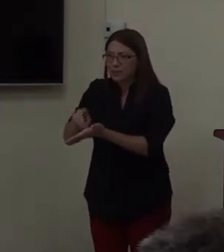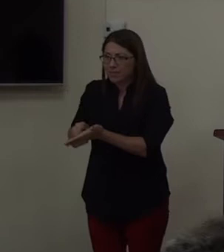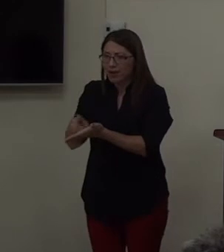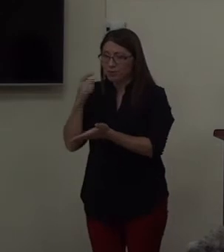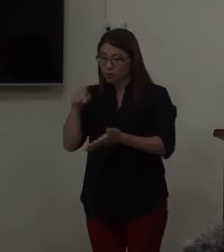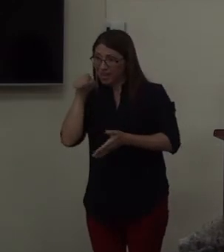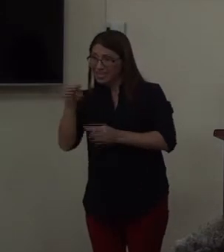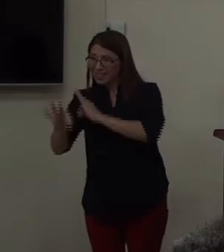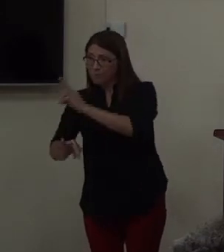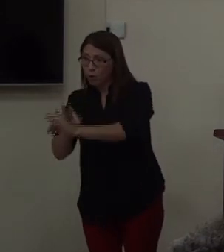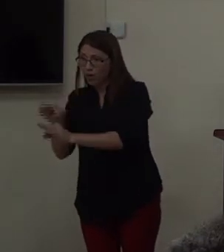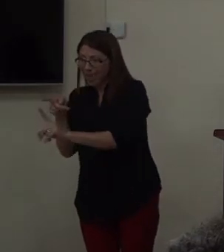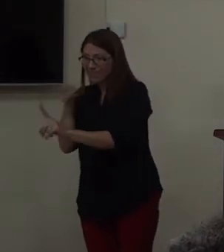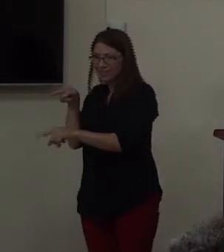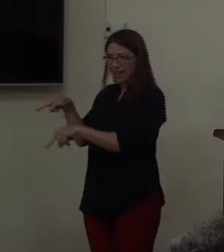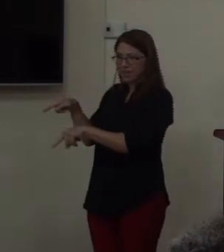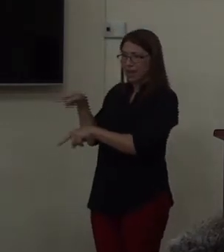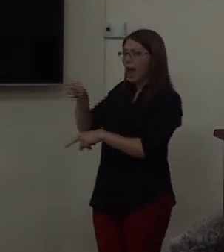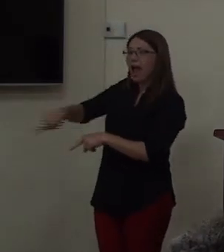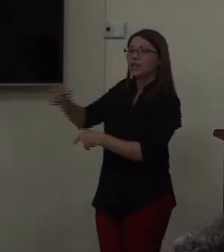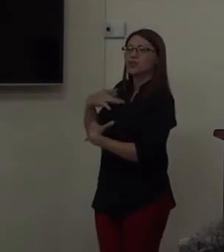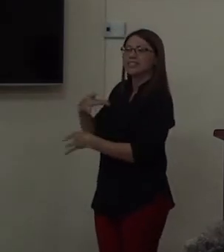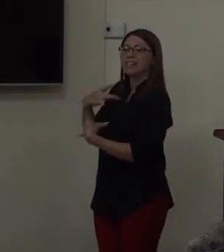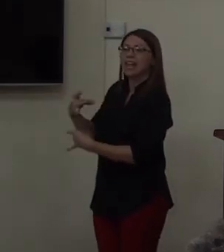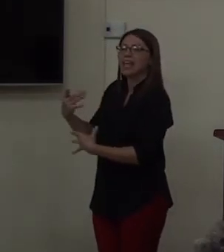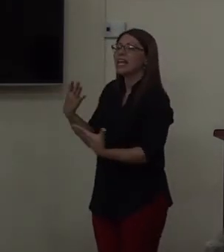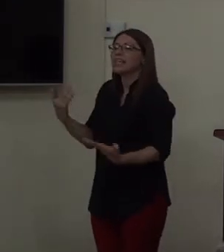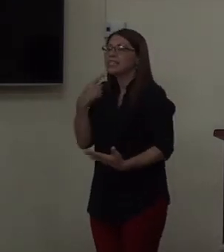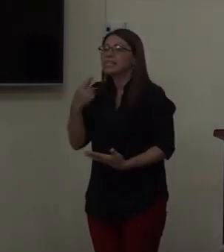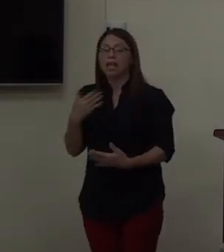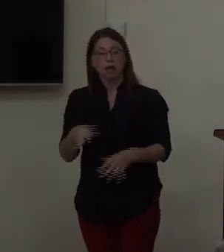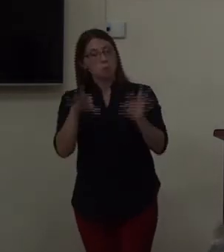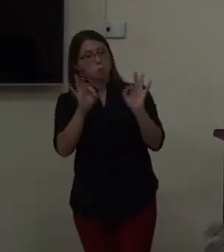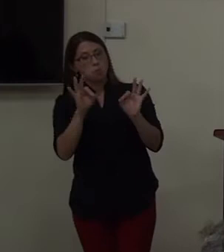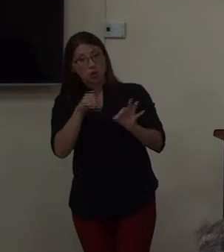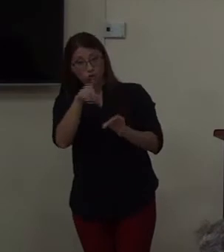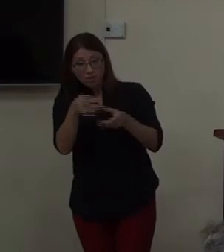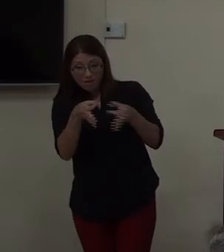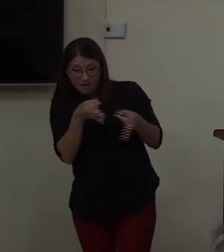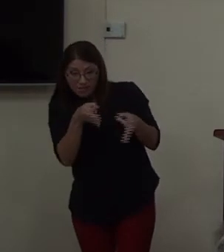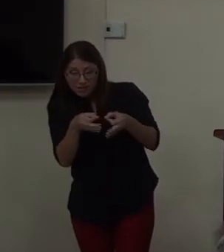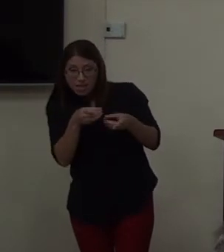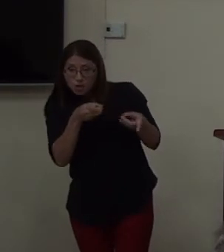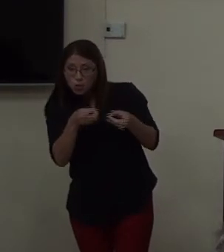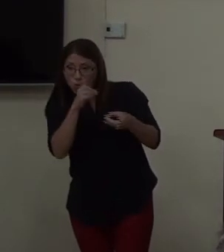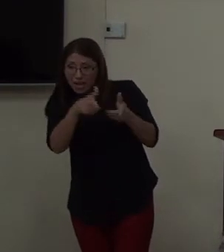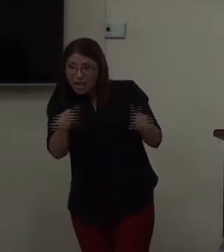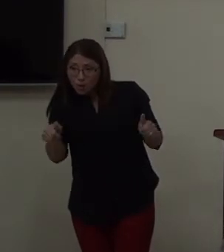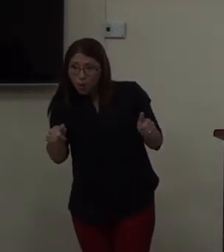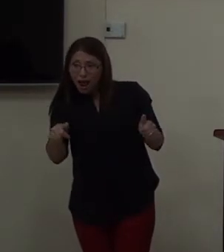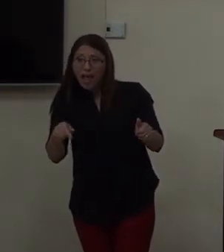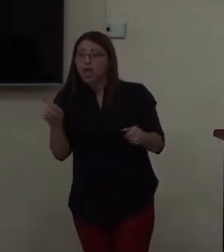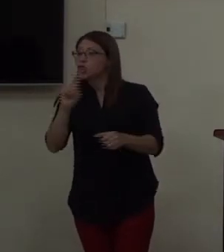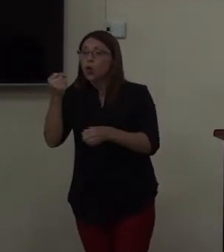ahí. Y a ellos lo que les interesa de la tipología es decirle, muy bien, si usted va a escribir una lengua y la va a documentar, tenga cuidado, no trabaje